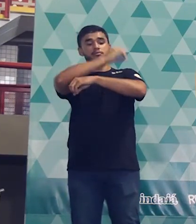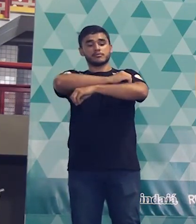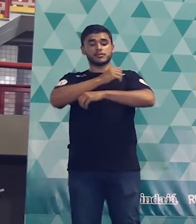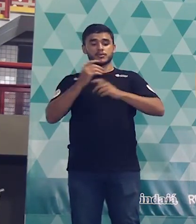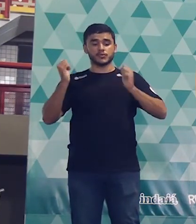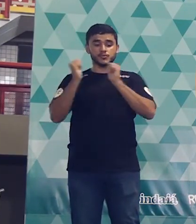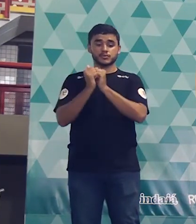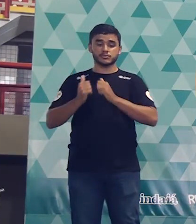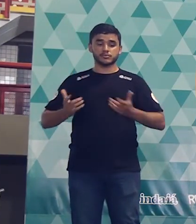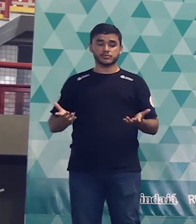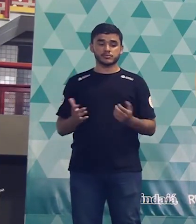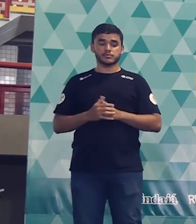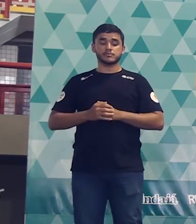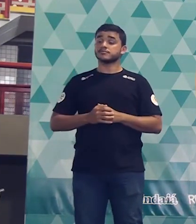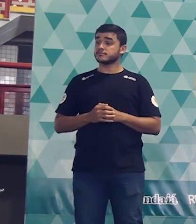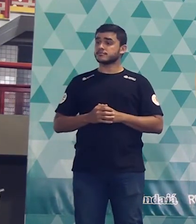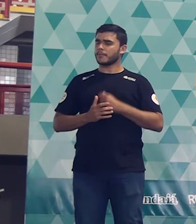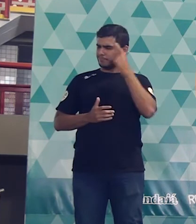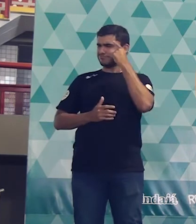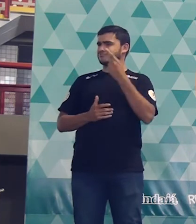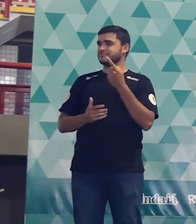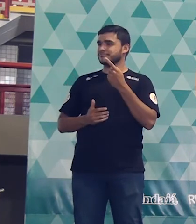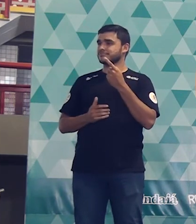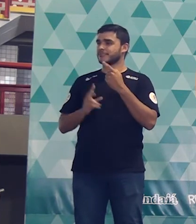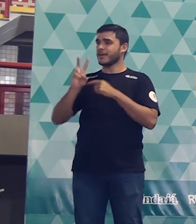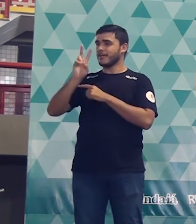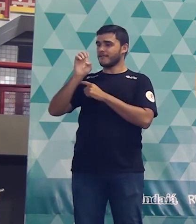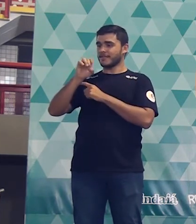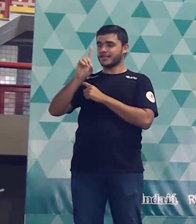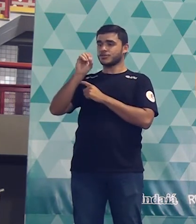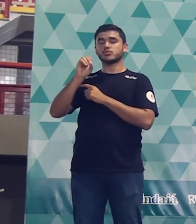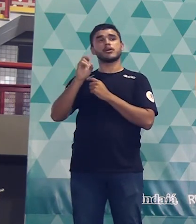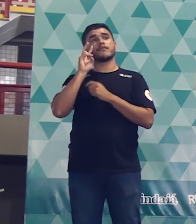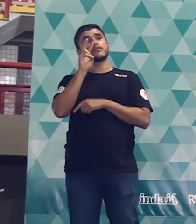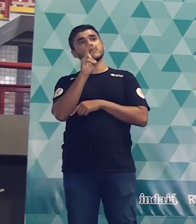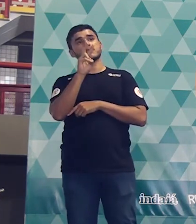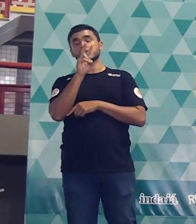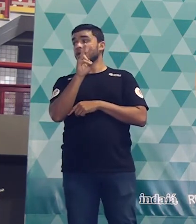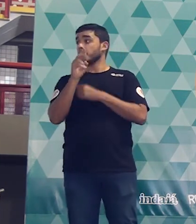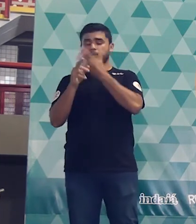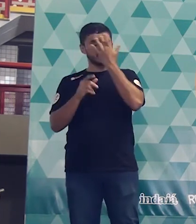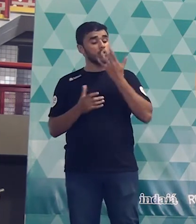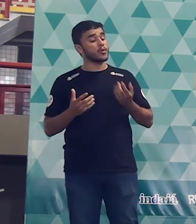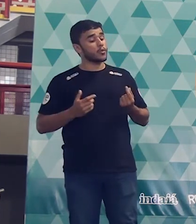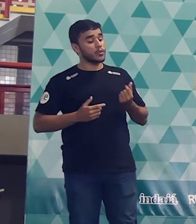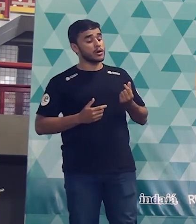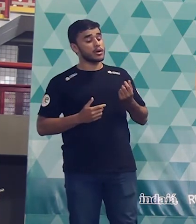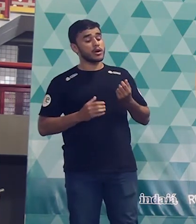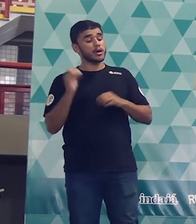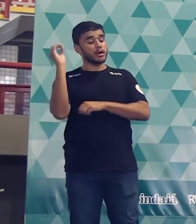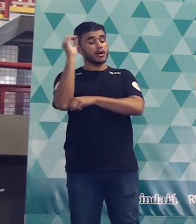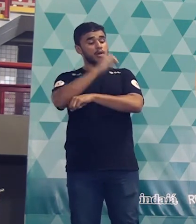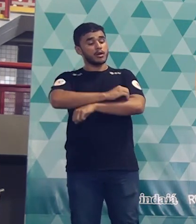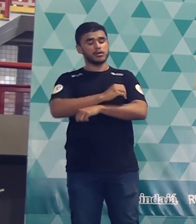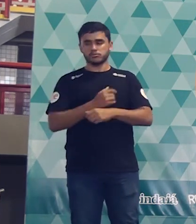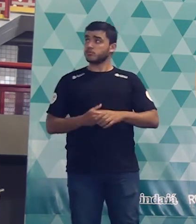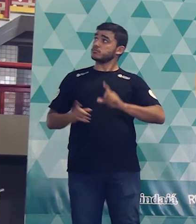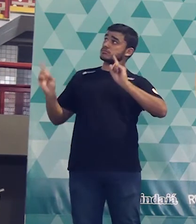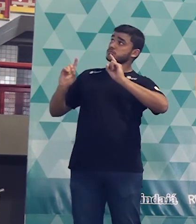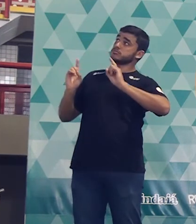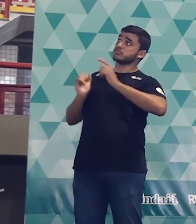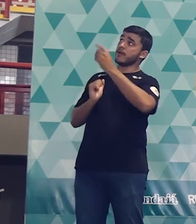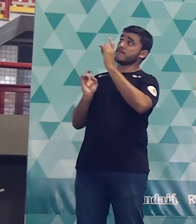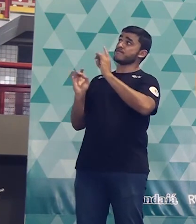não? O que será que o autor da tirinha queria dizer com isso? Ó, tem gente, observe que